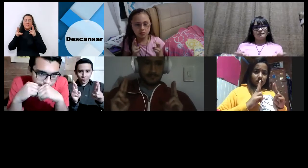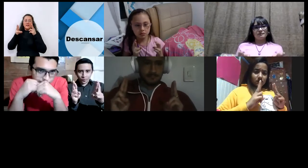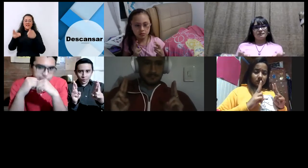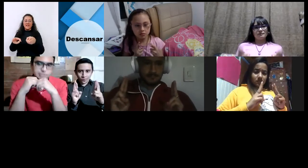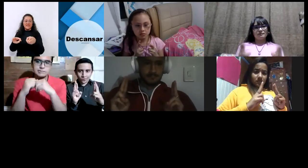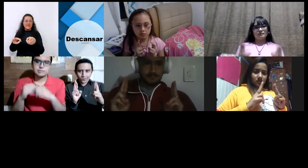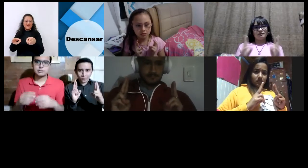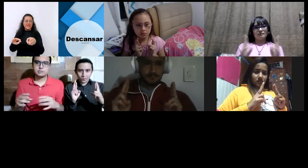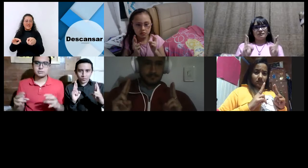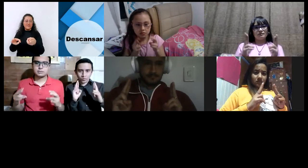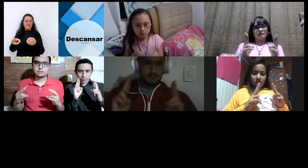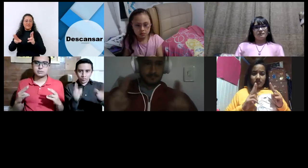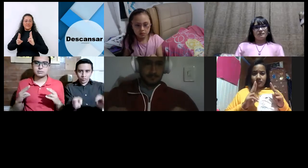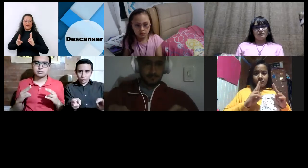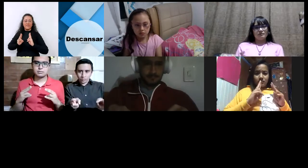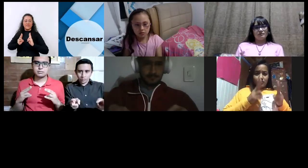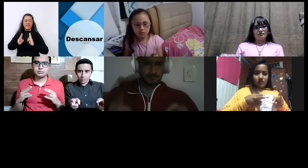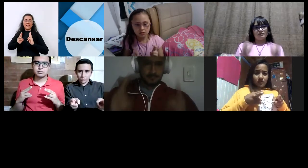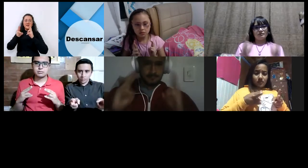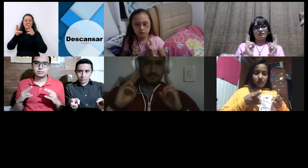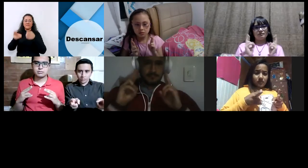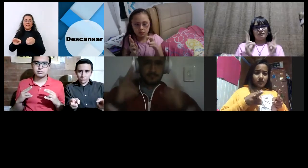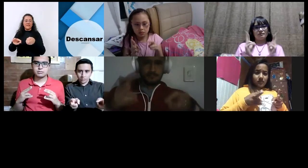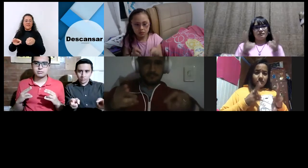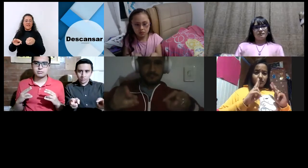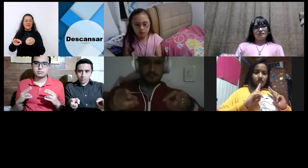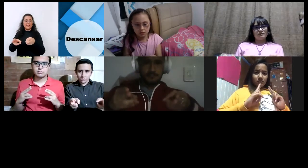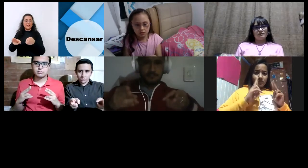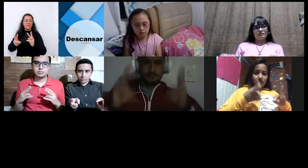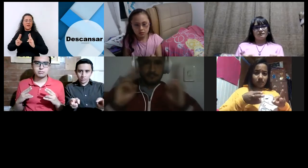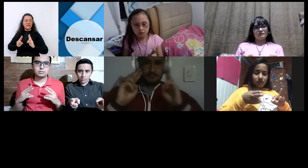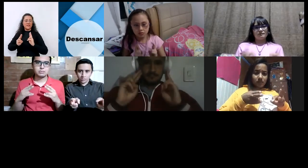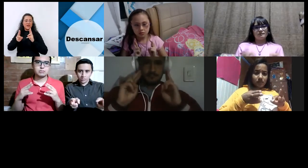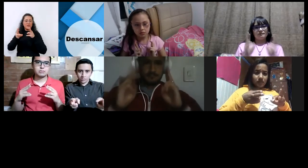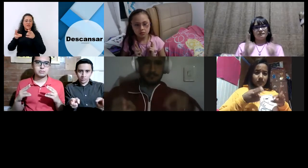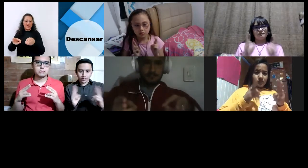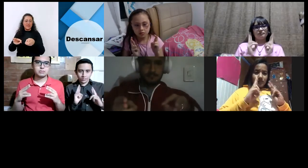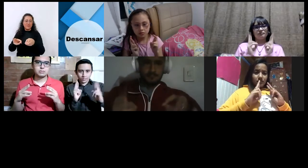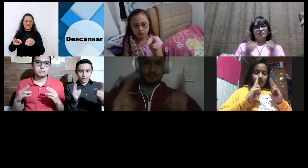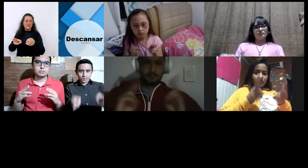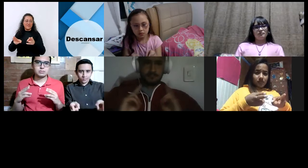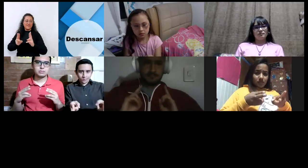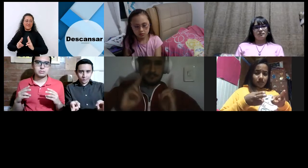viene hacia frente. Viene de acá, de frente. Es como que se va a acostar también.